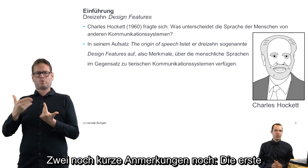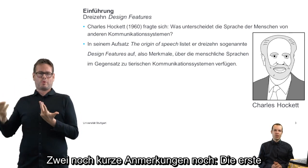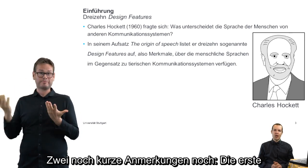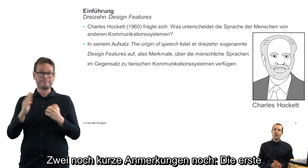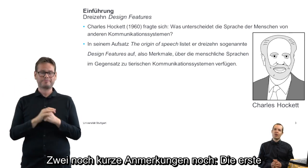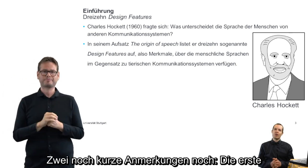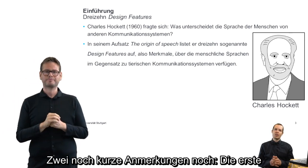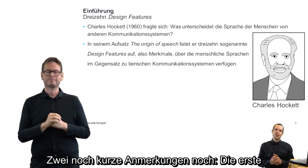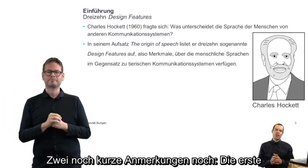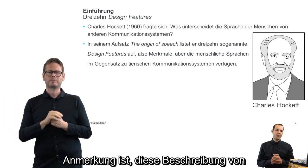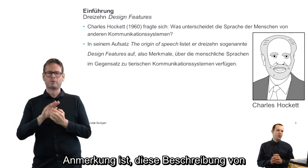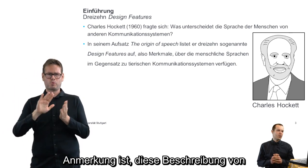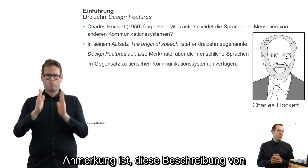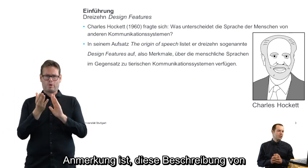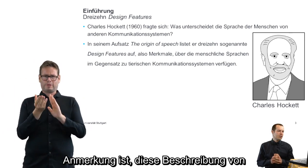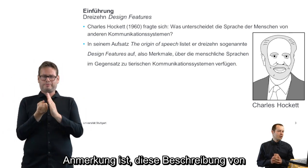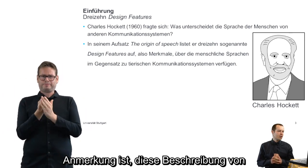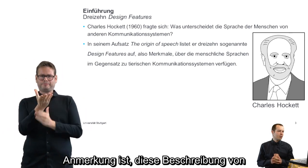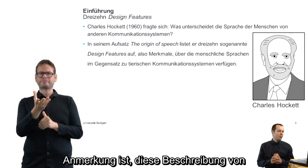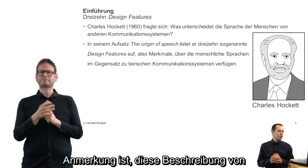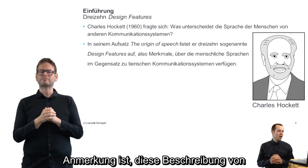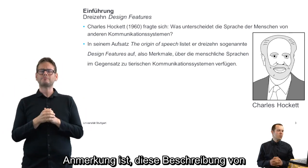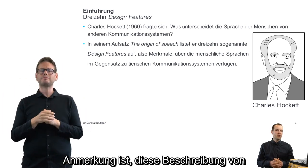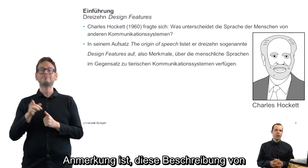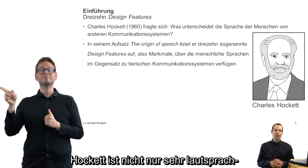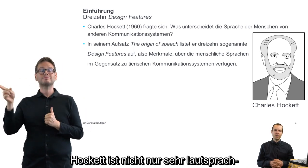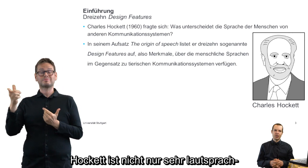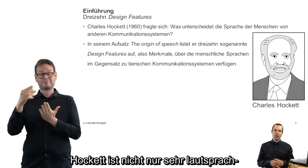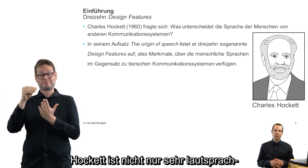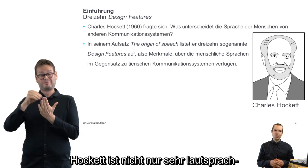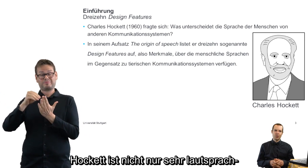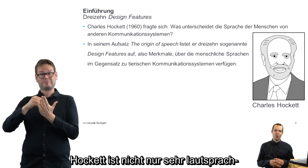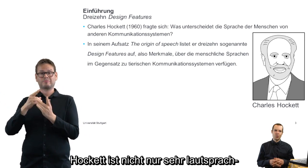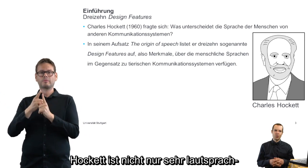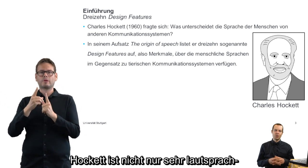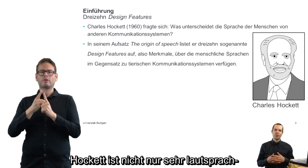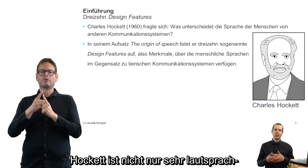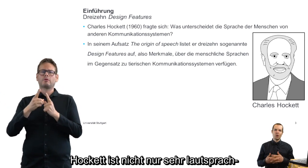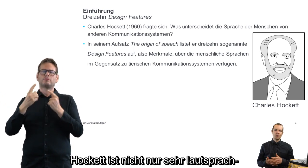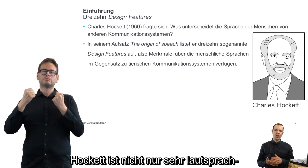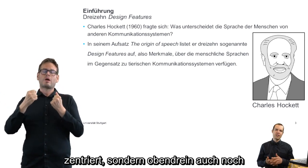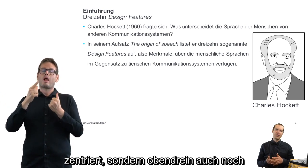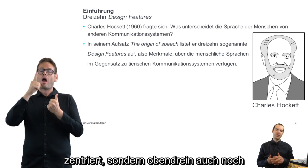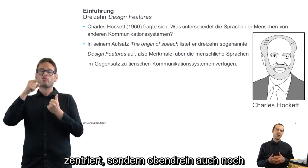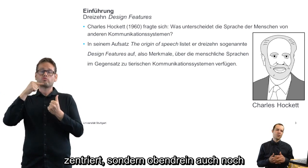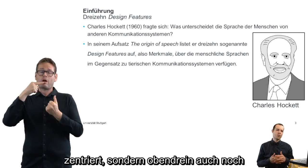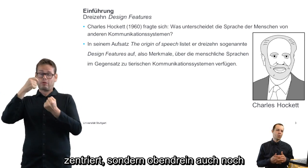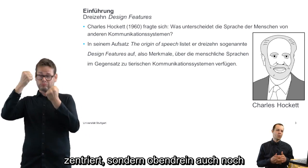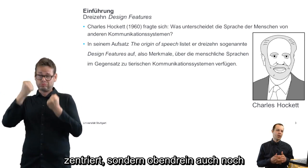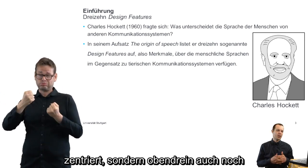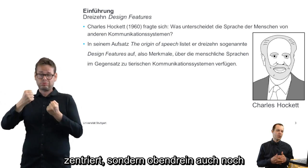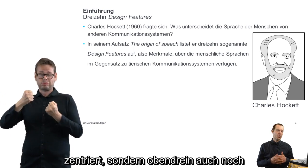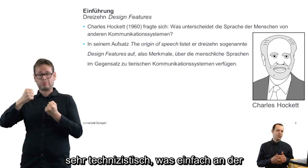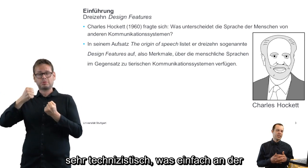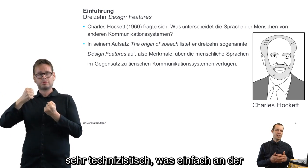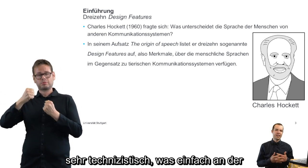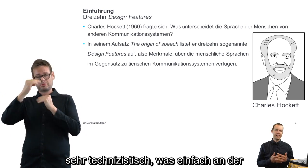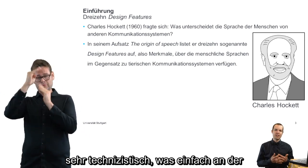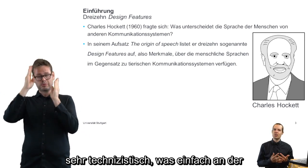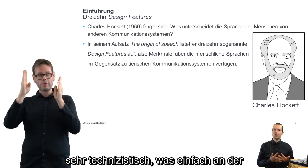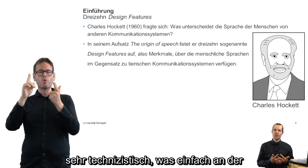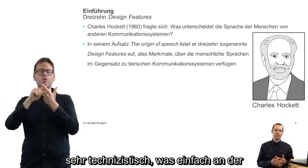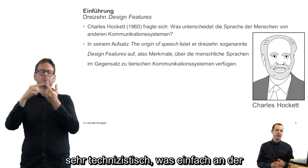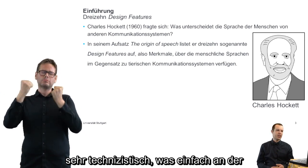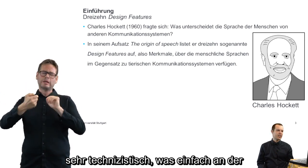Zwar ganz kurze Anmerkungen, die erste Anmerkung ist, diese Beschreibung von Hockert ist nicht nur sehr lautsprachenzentriert, sondern obendrein auch noch sehr